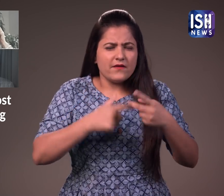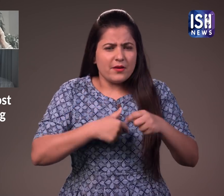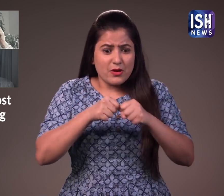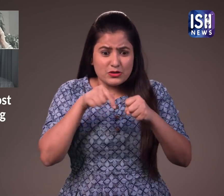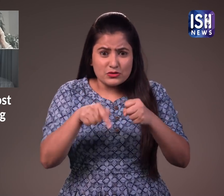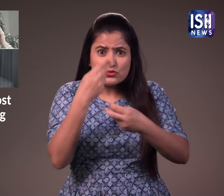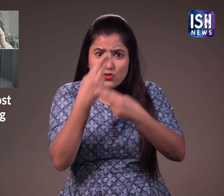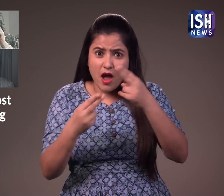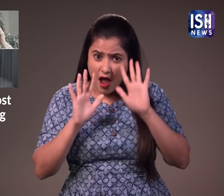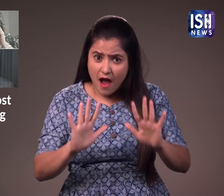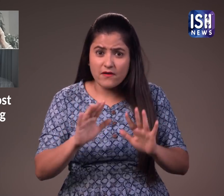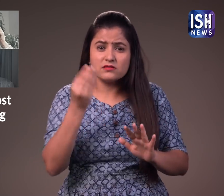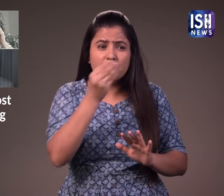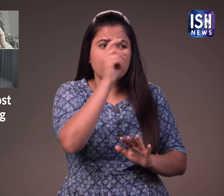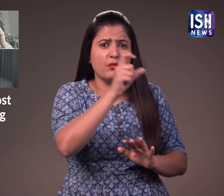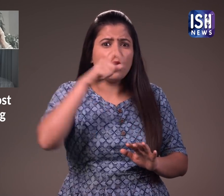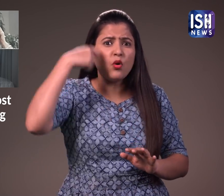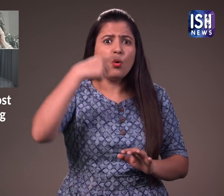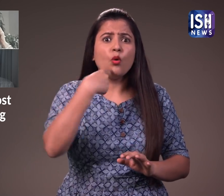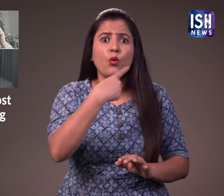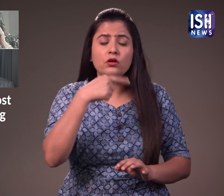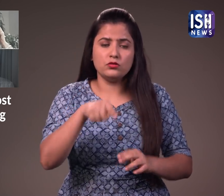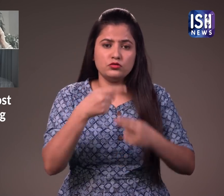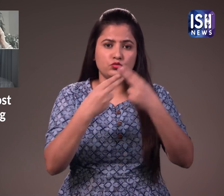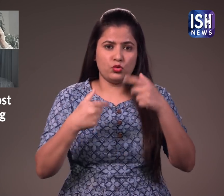ये हस्तियों ने दुखत रूप से बच्चों को खोया है